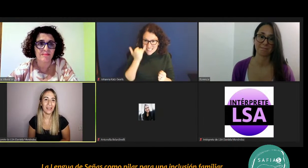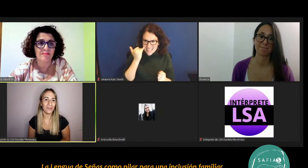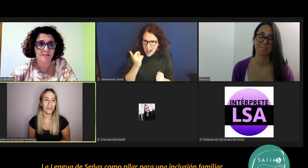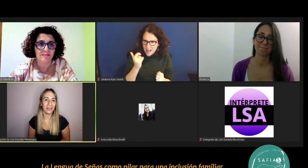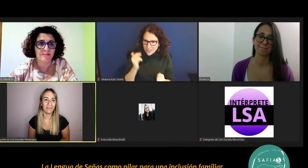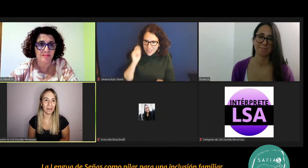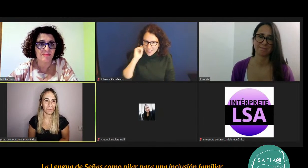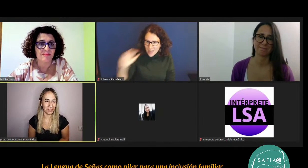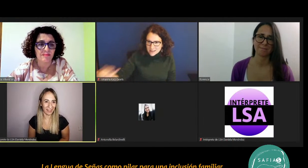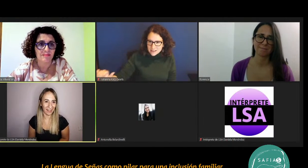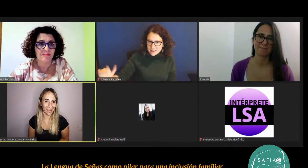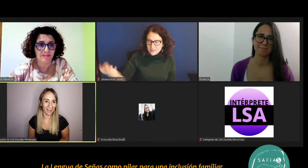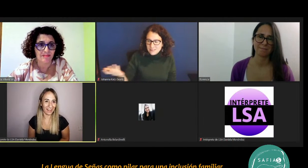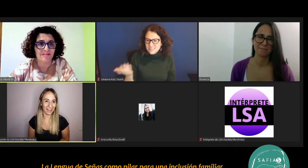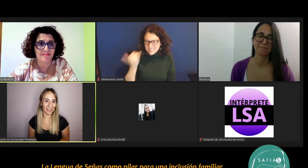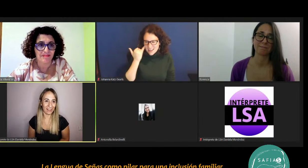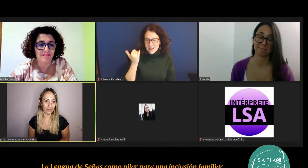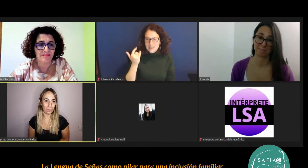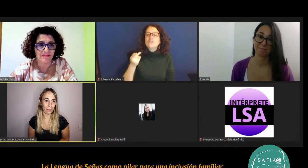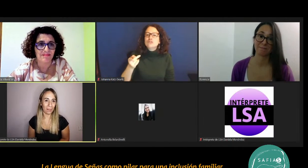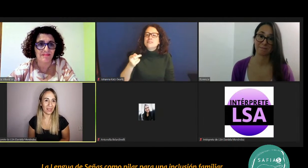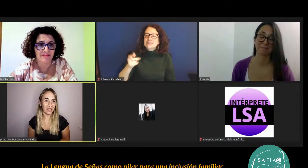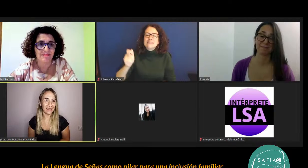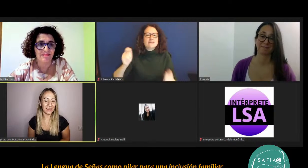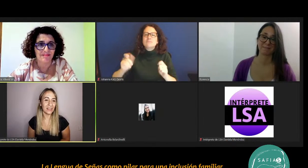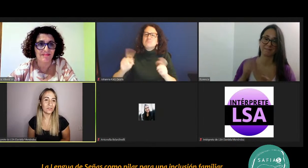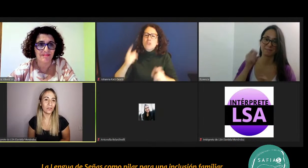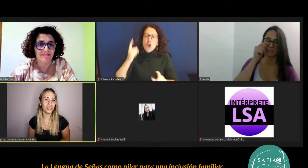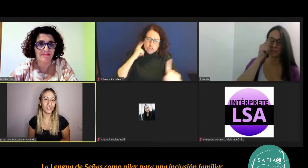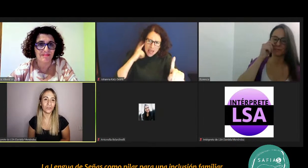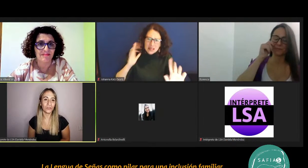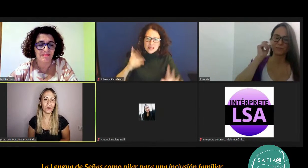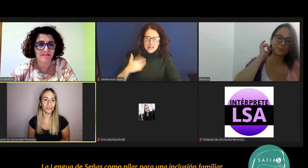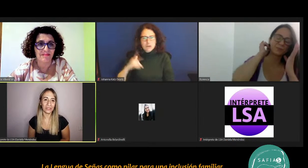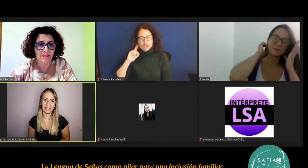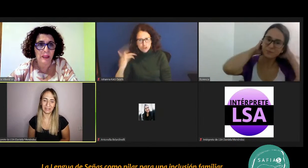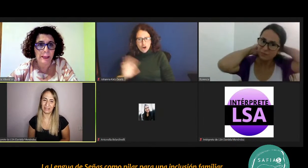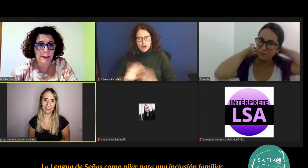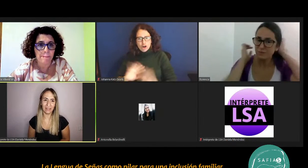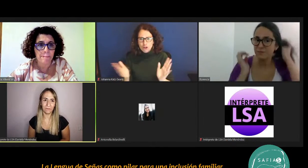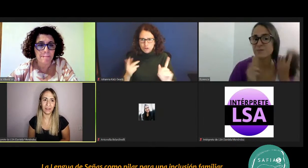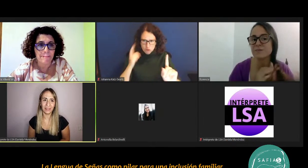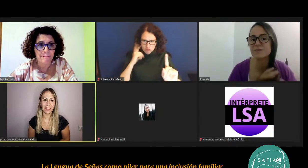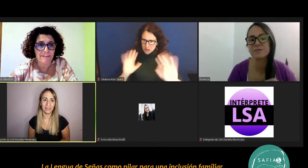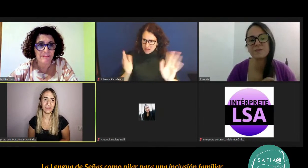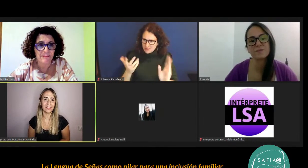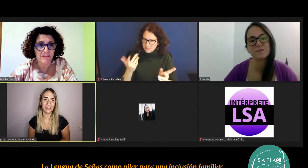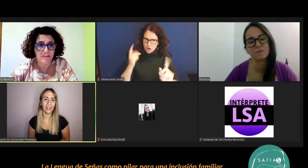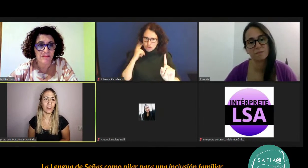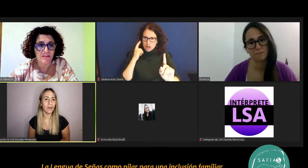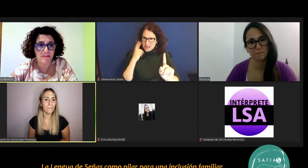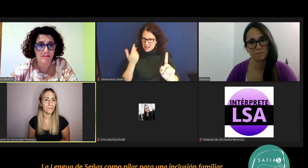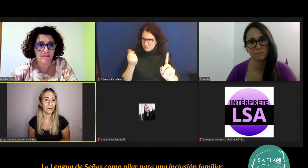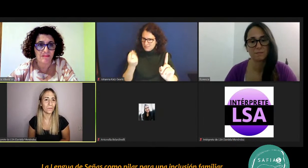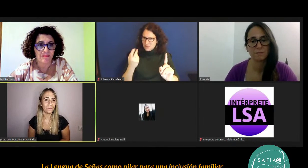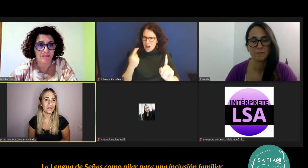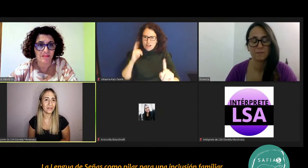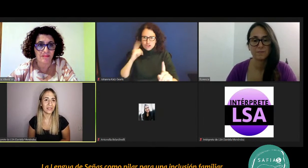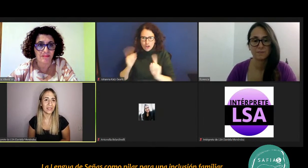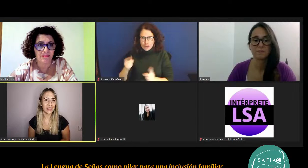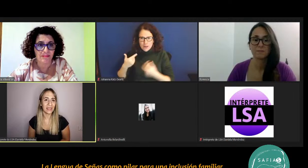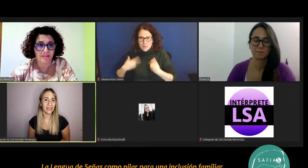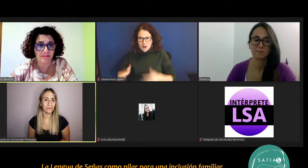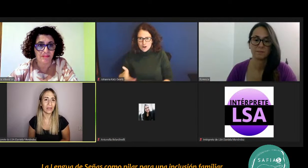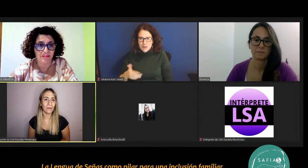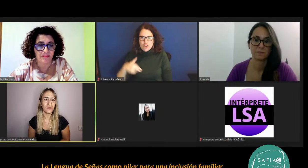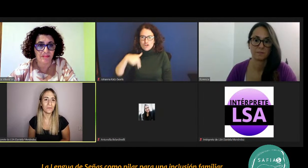genera una angustia. Y decirle eso a los chicos sordos es fuerte. Entonces, generar un cambio,